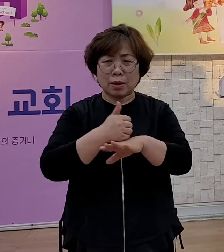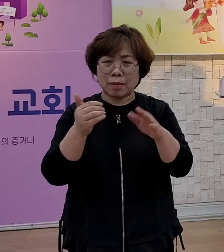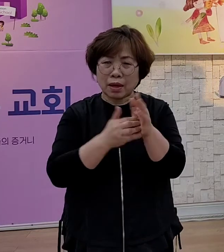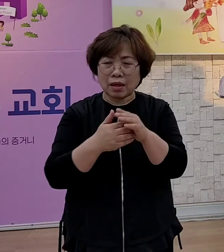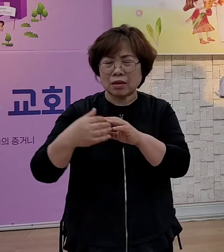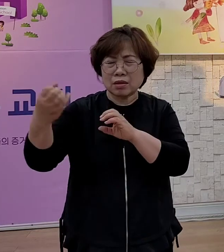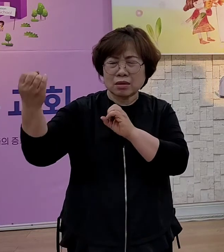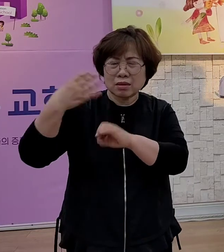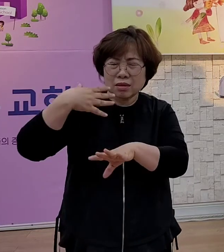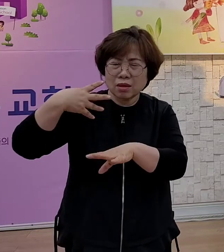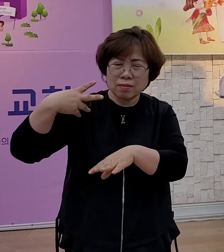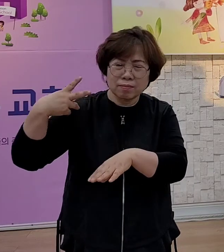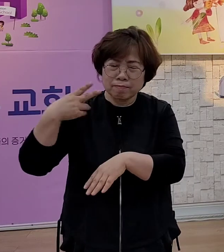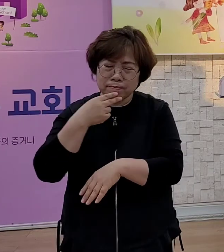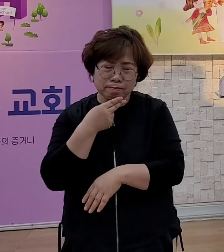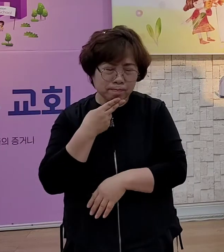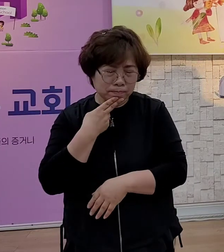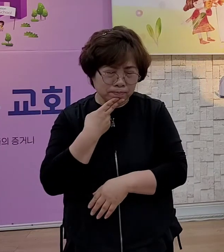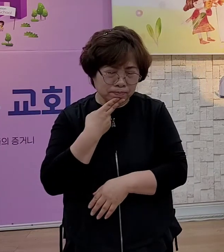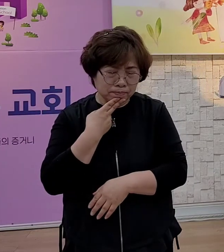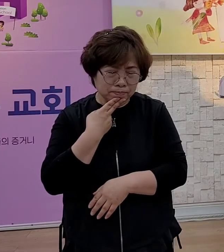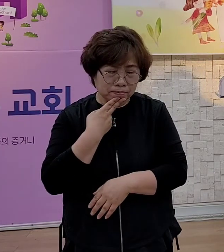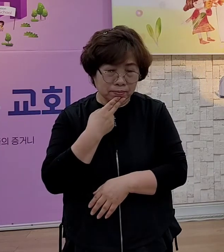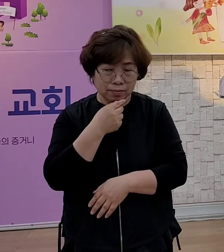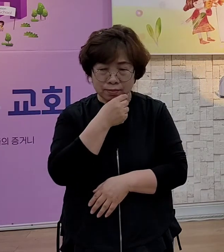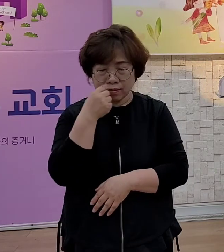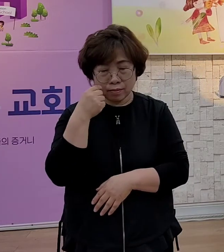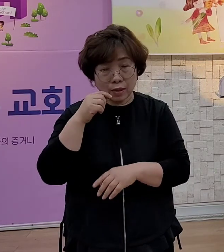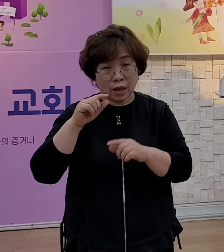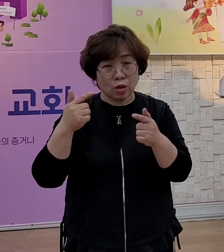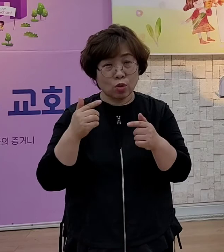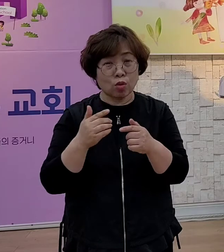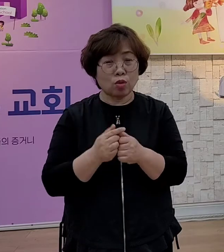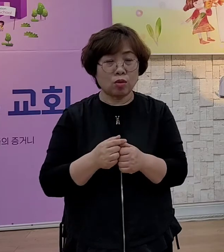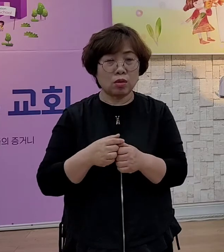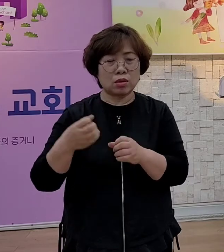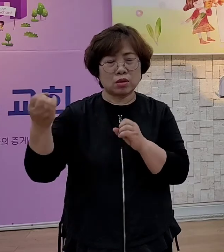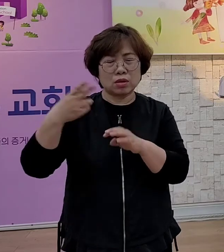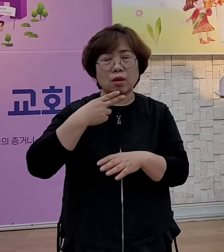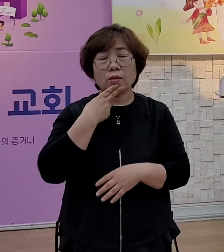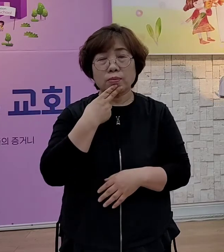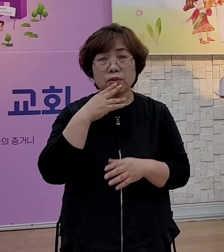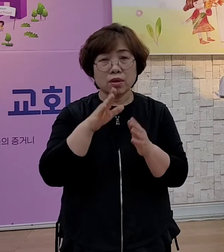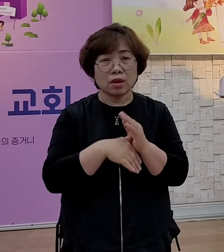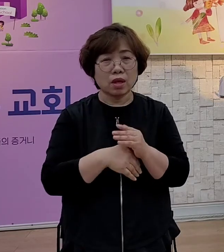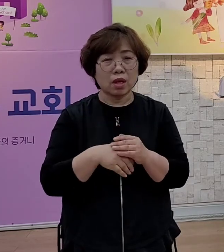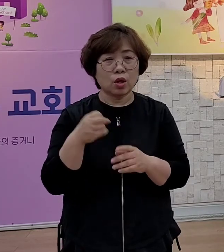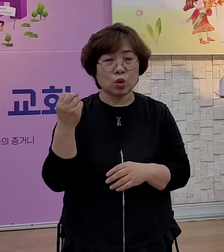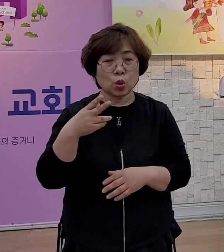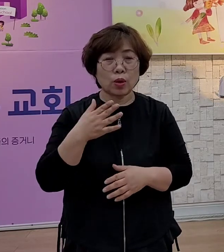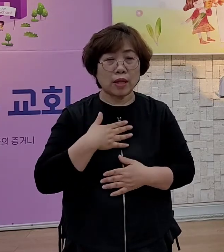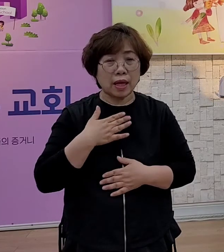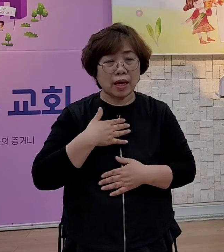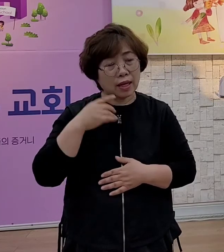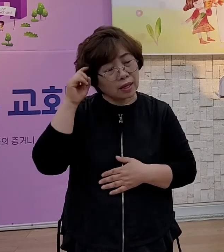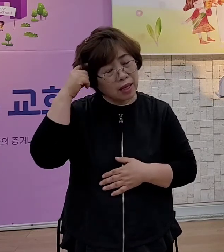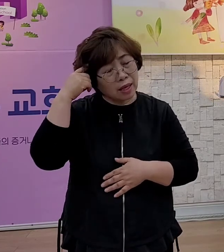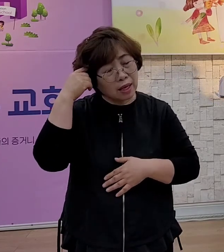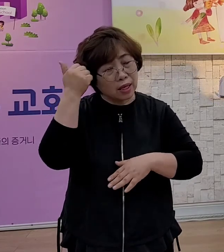때, 침묵을 넘어서 아예 응답이 없을 때, 그런가 하면 우리가 생각했던 그